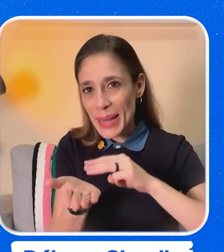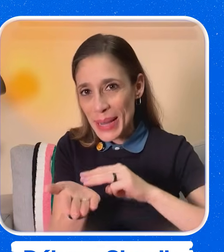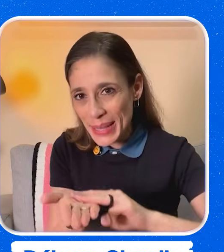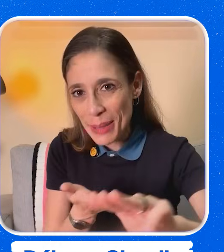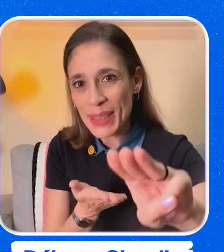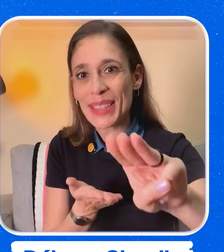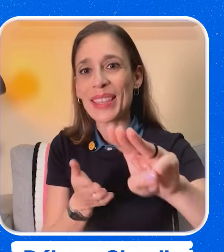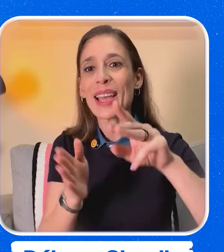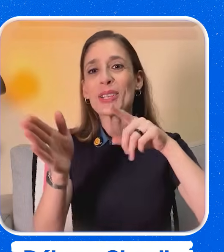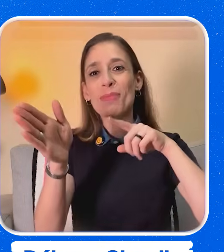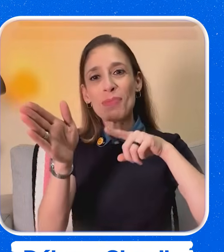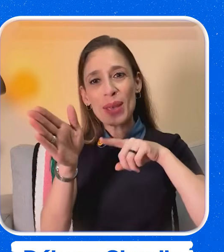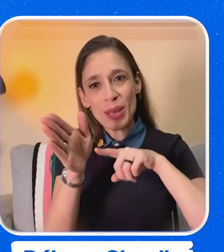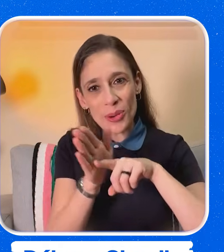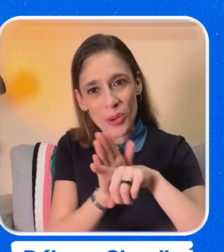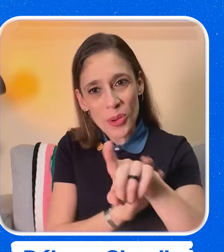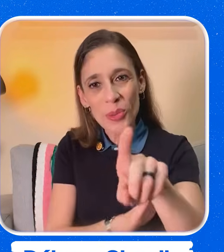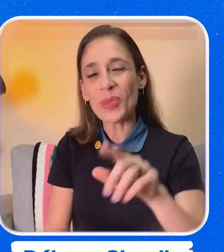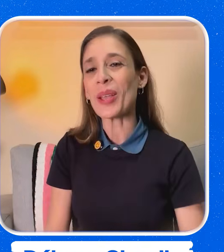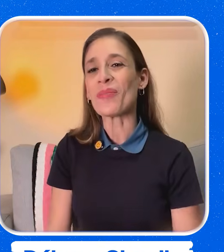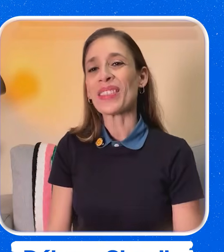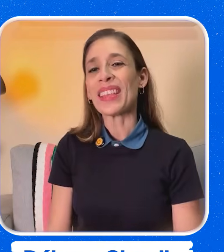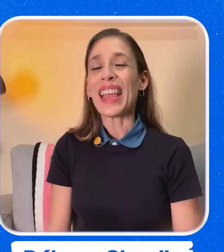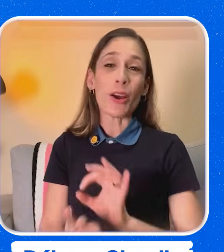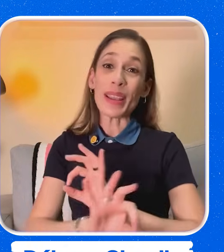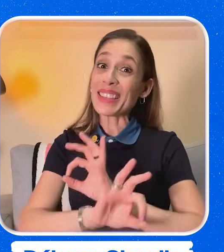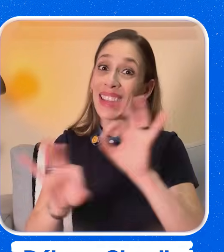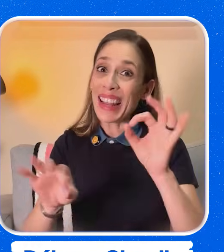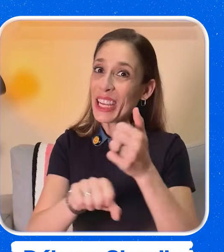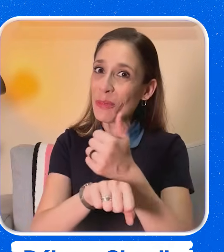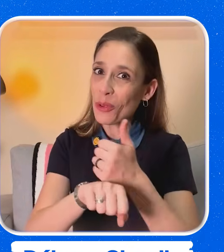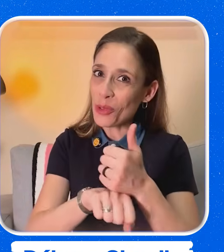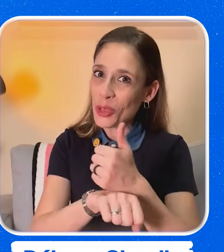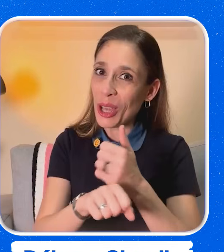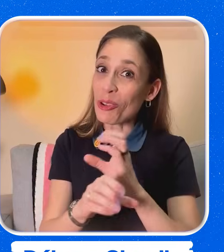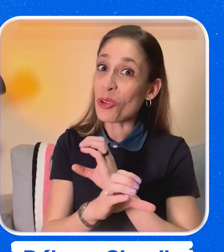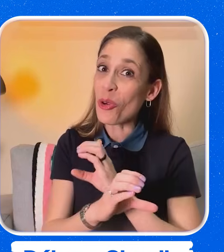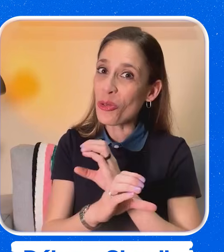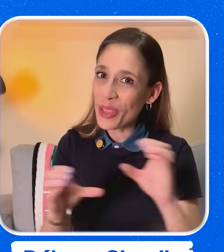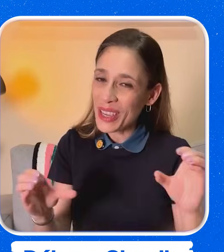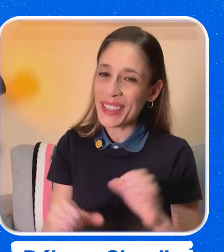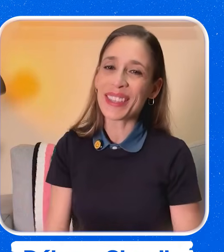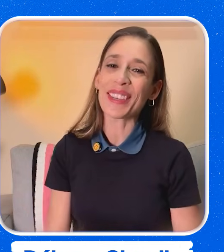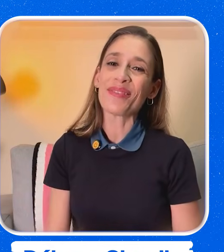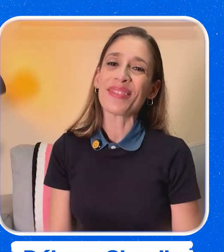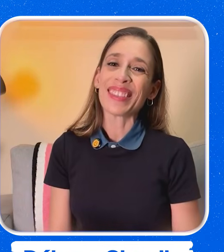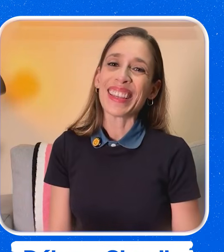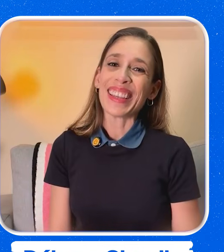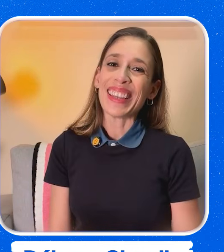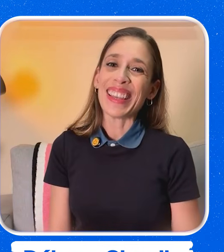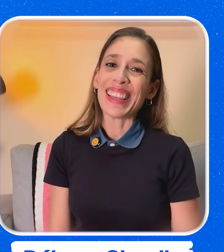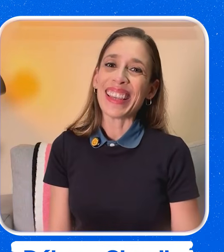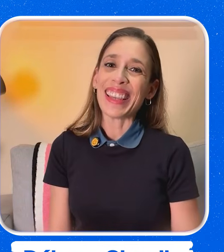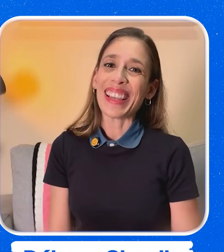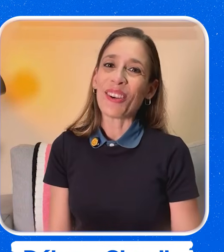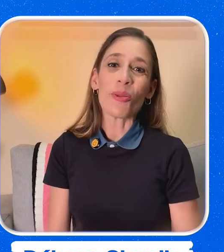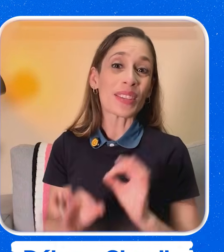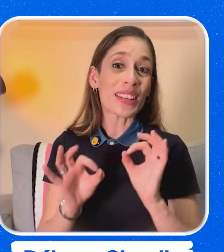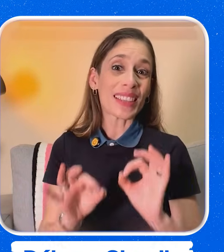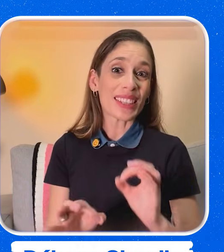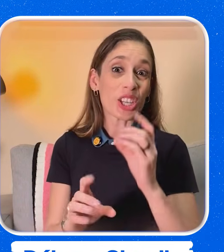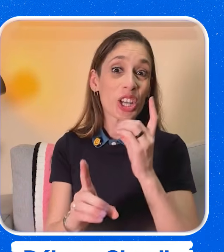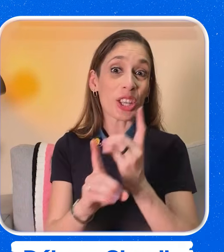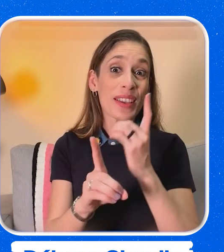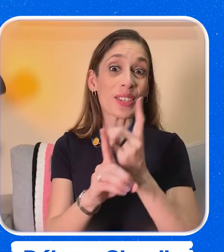E mandem mensagem, perguntem. É uma excelente profissional de confiança. E